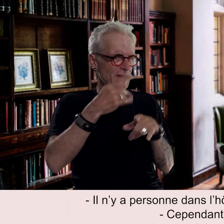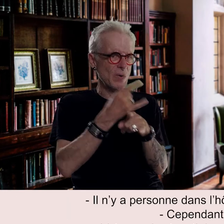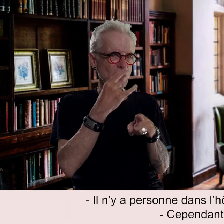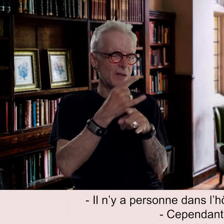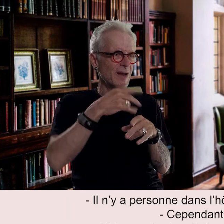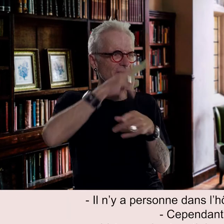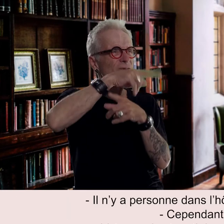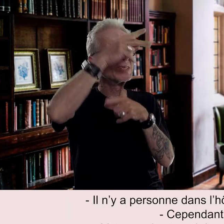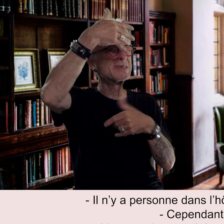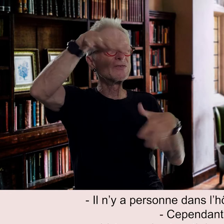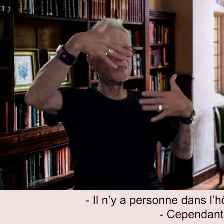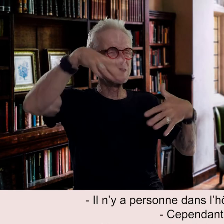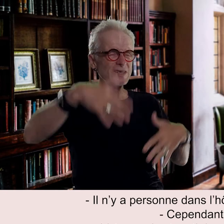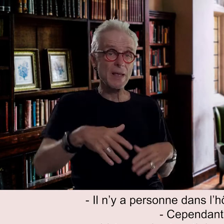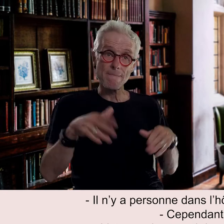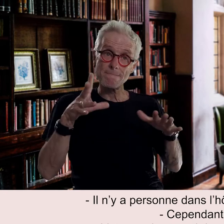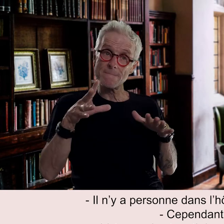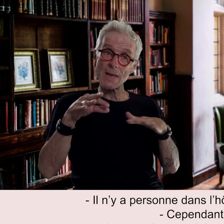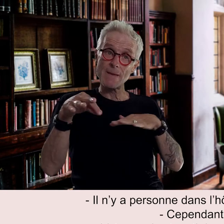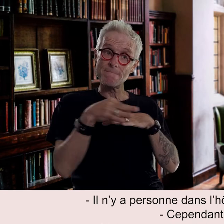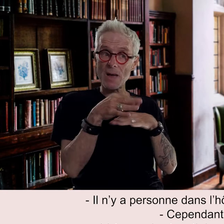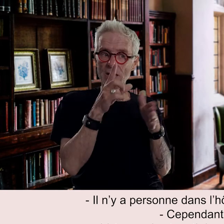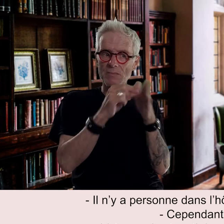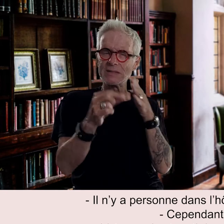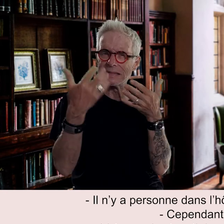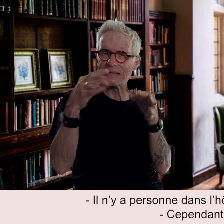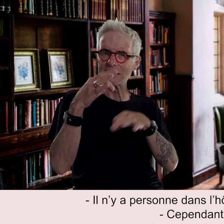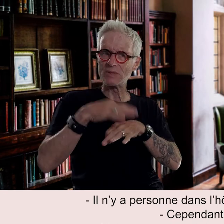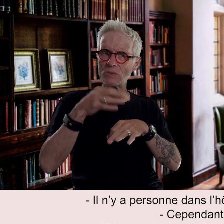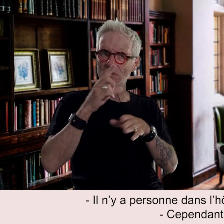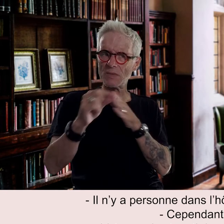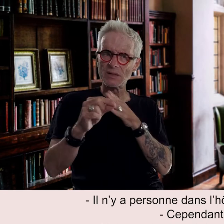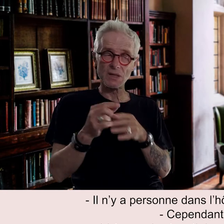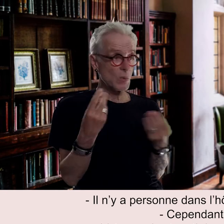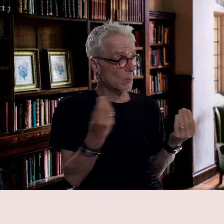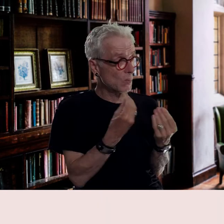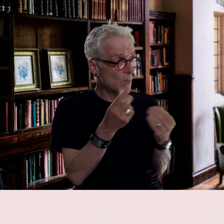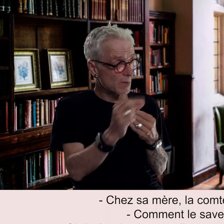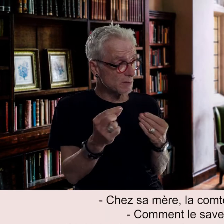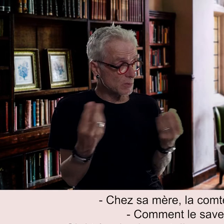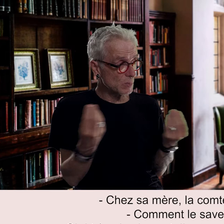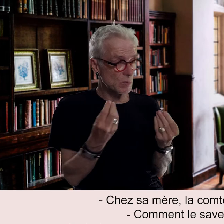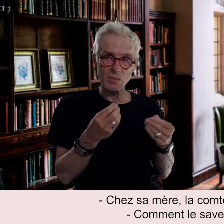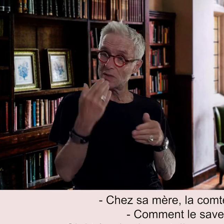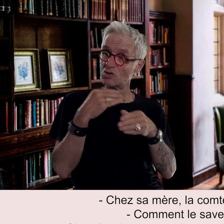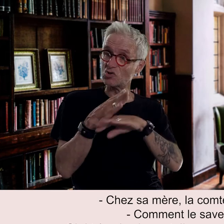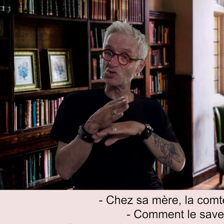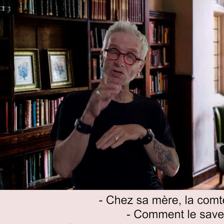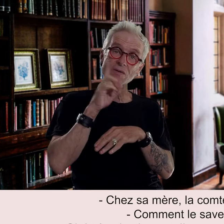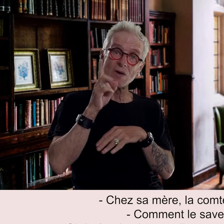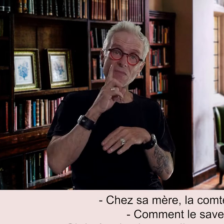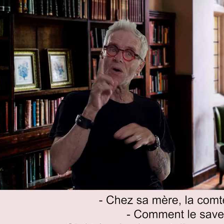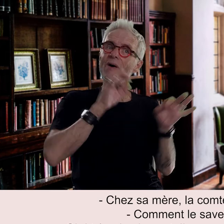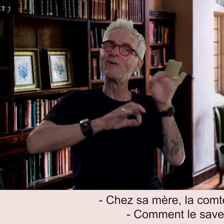visité. Cependant, votre mari est sorti depuis dix minutes. Où est-il ? » Chez sa mère, la